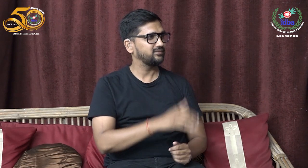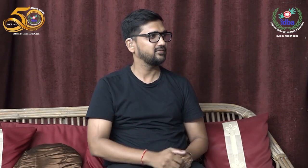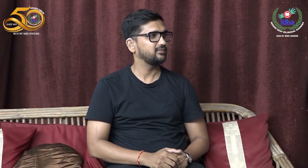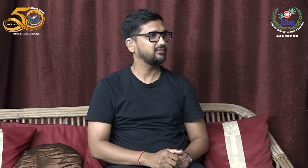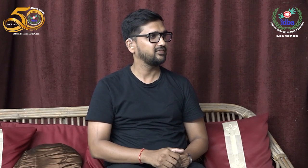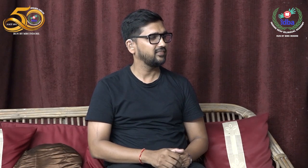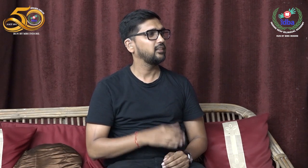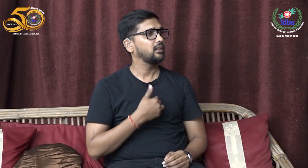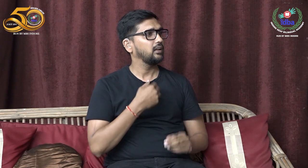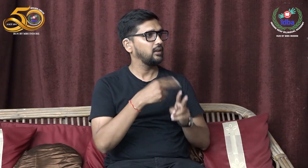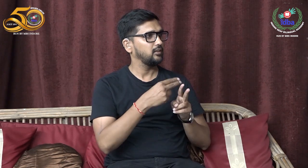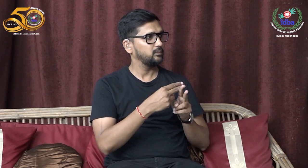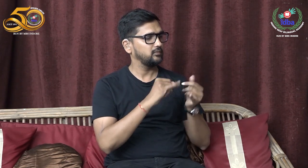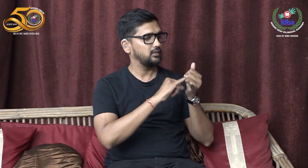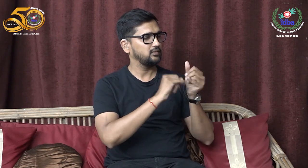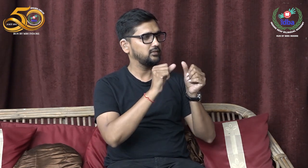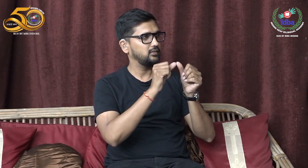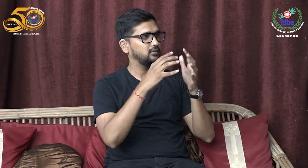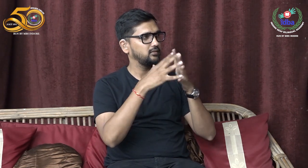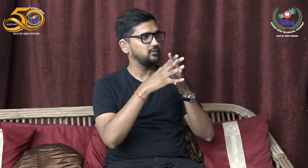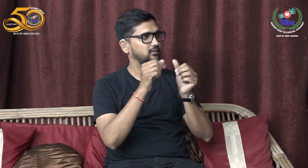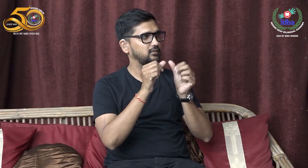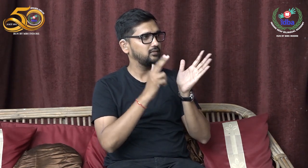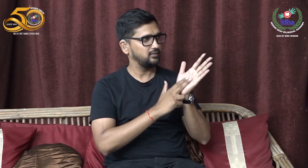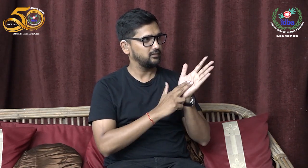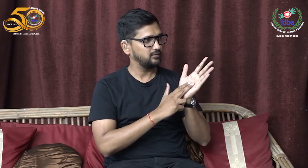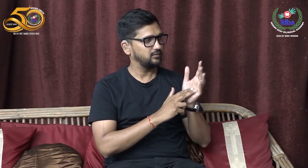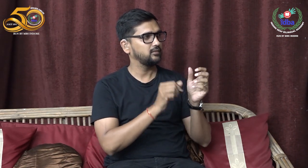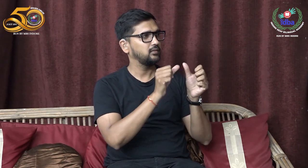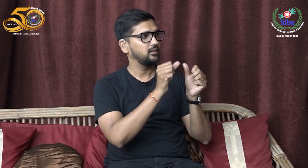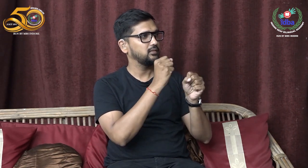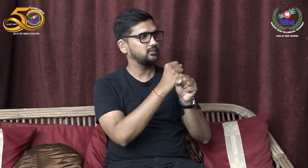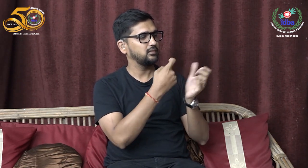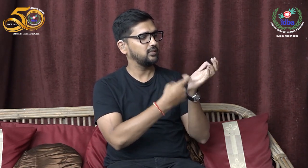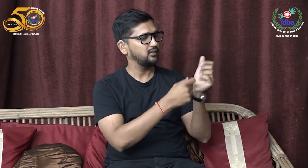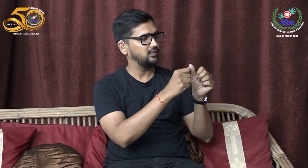हेलो, मेरा नाम है सावन अग्रवाल।